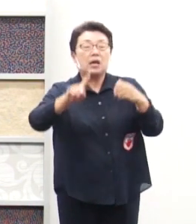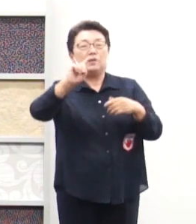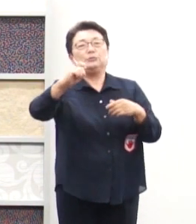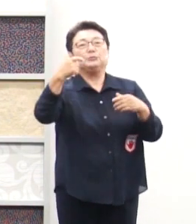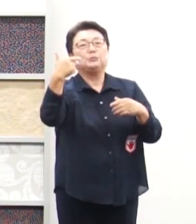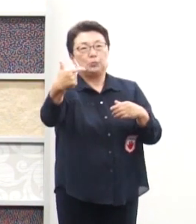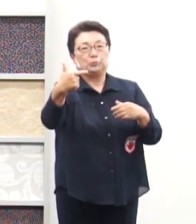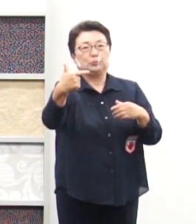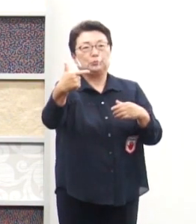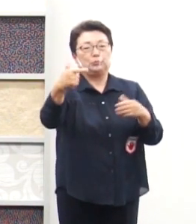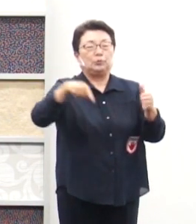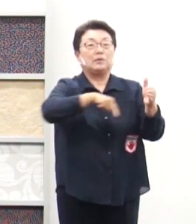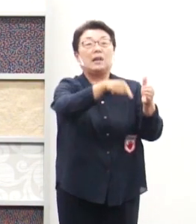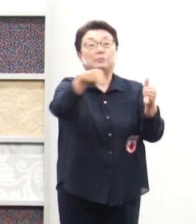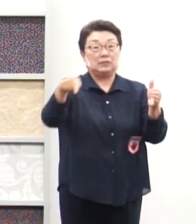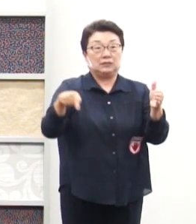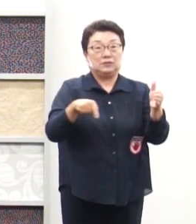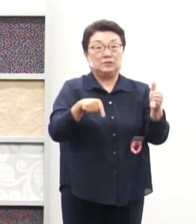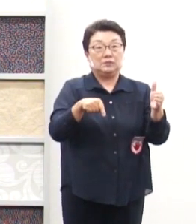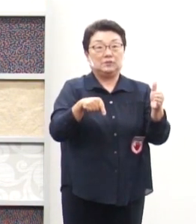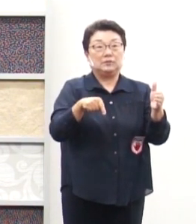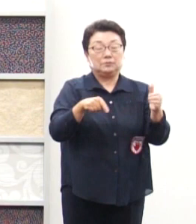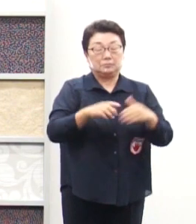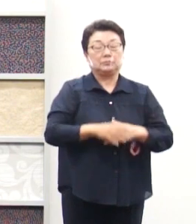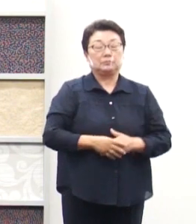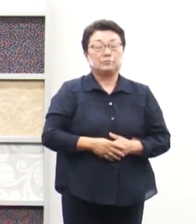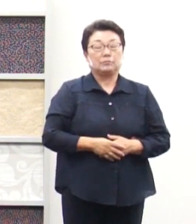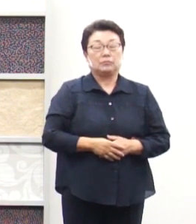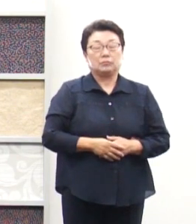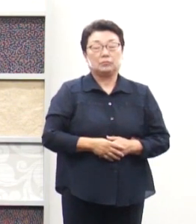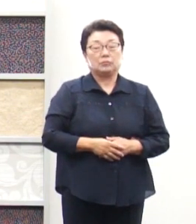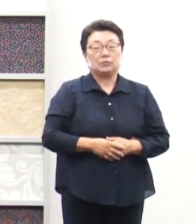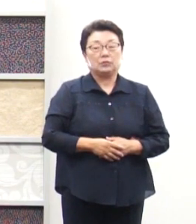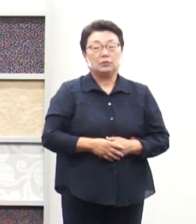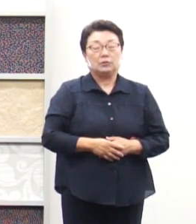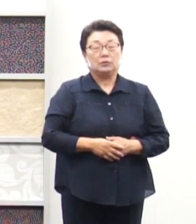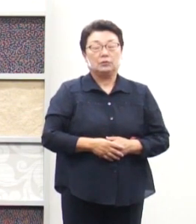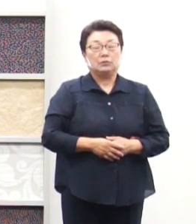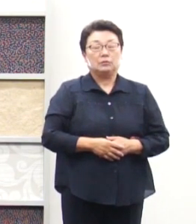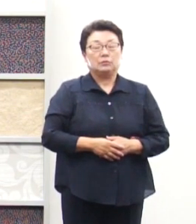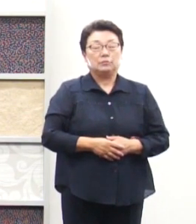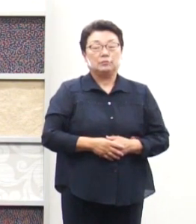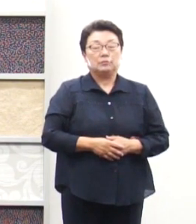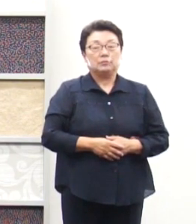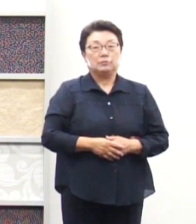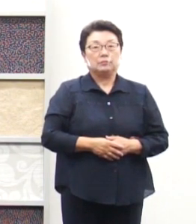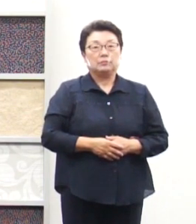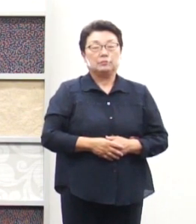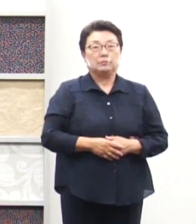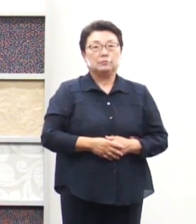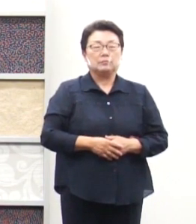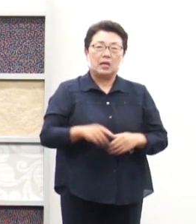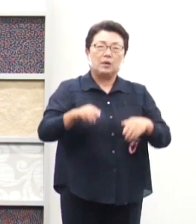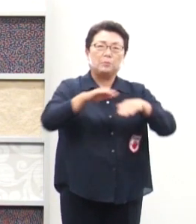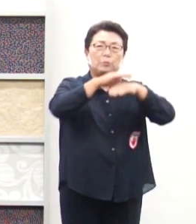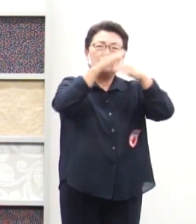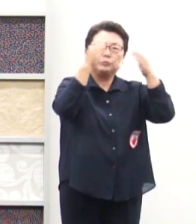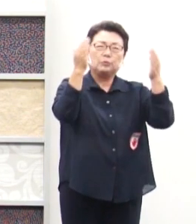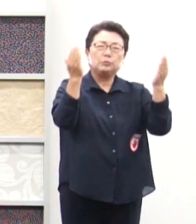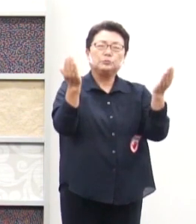とという内訳になっております。でほとんどがです